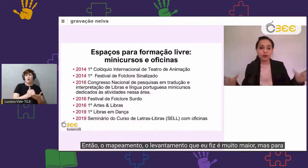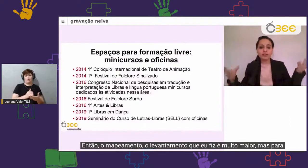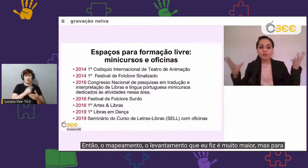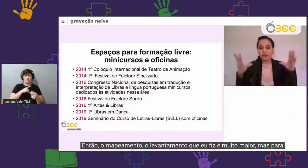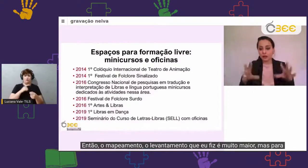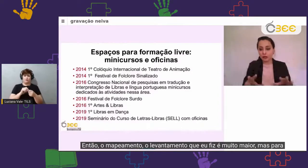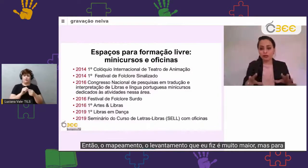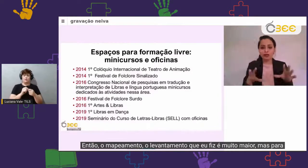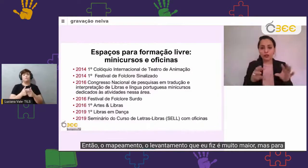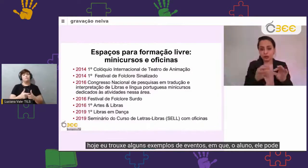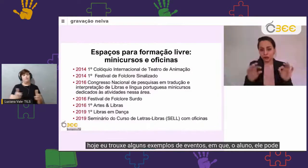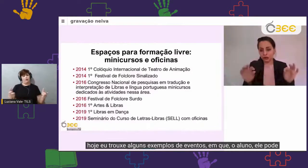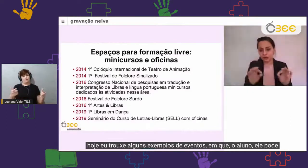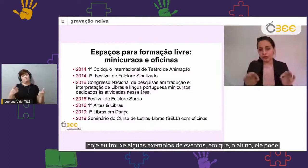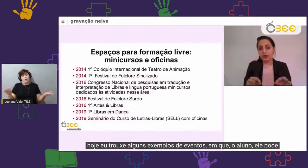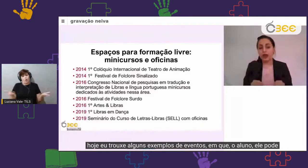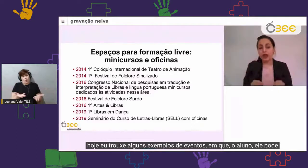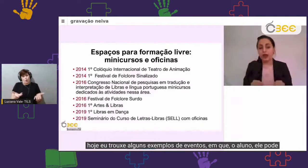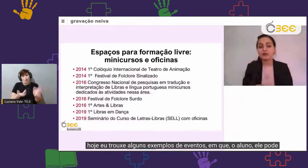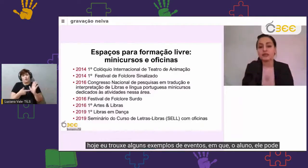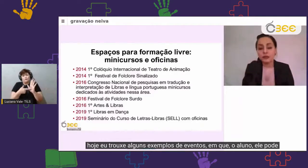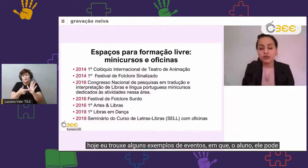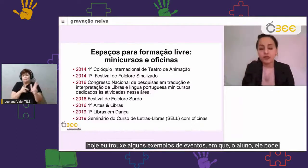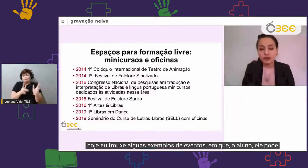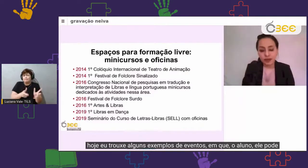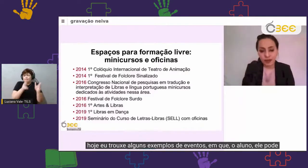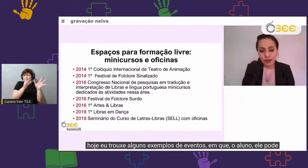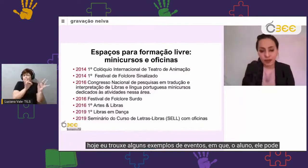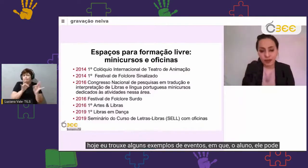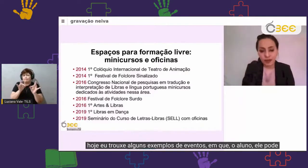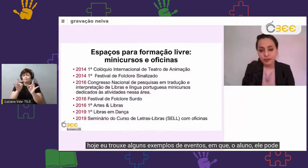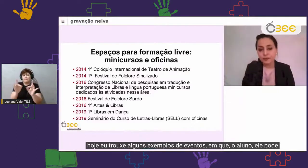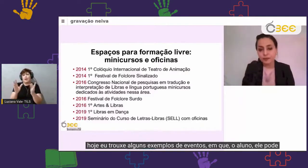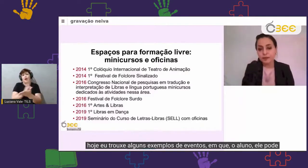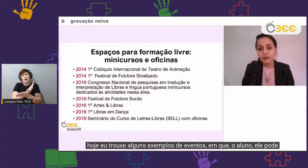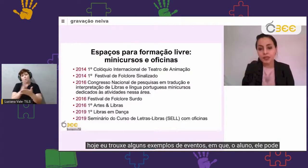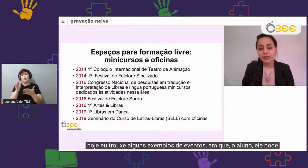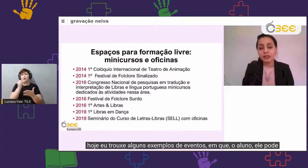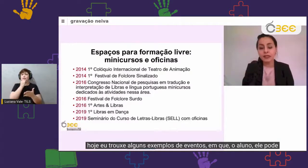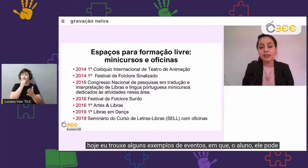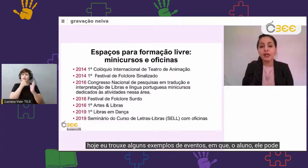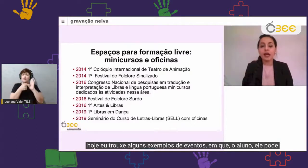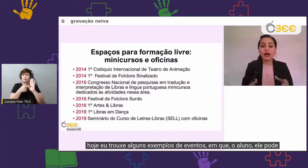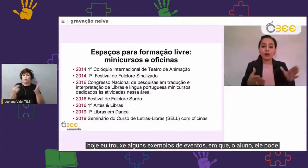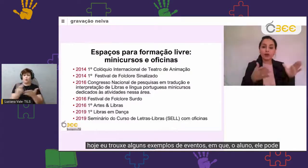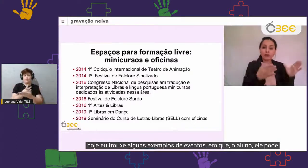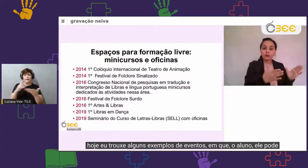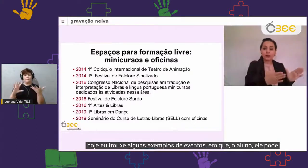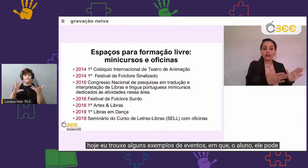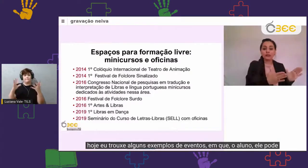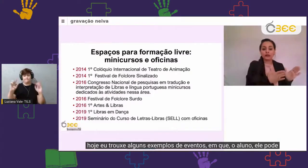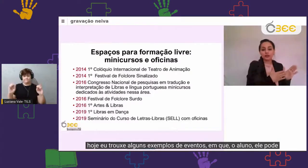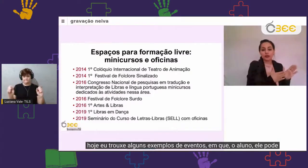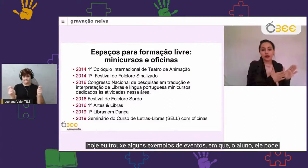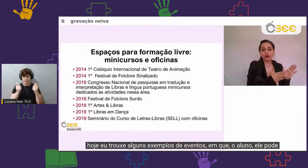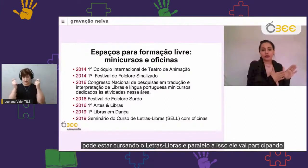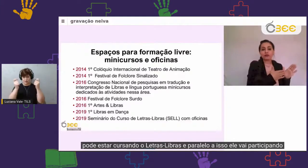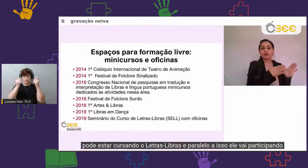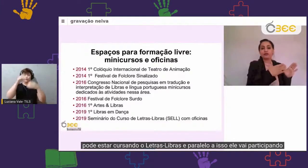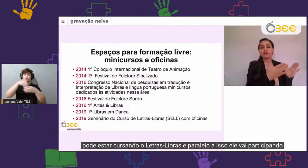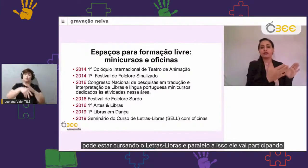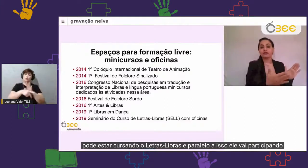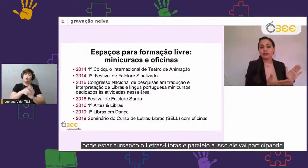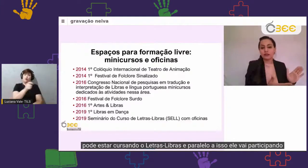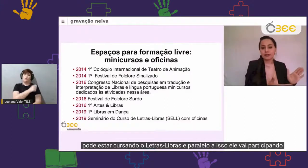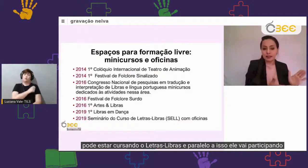muito maior, mas para hoje, né, eu trouxe alguns exemplos de eventos em que o aluno ele pode